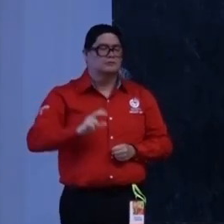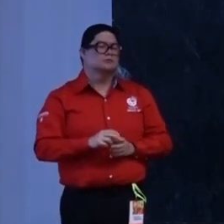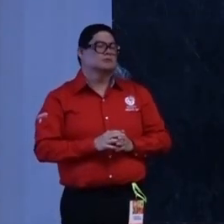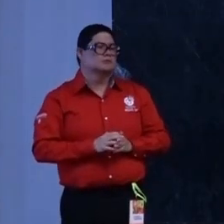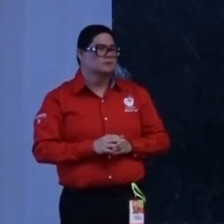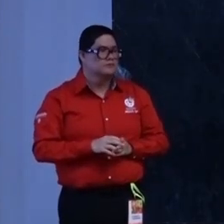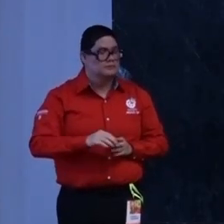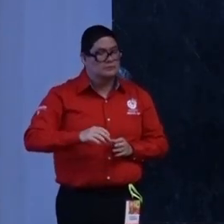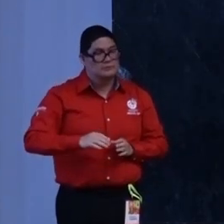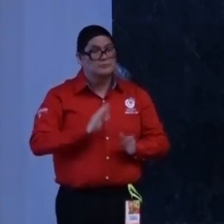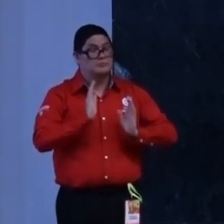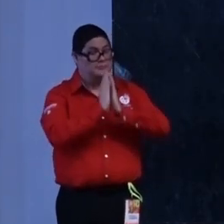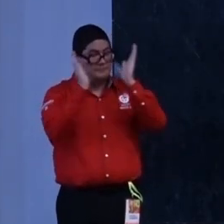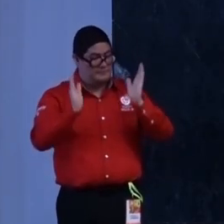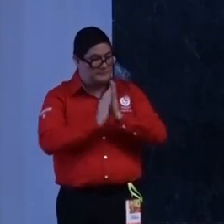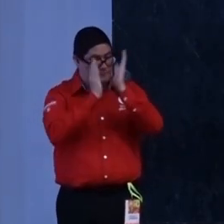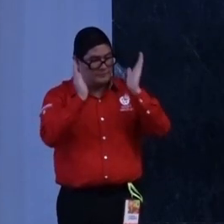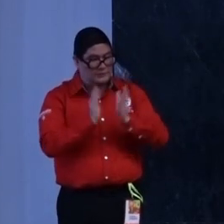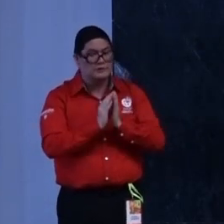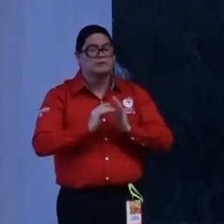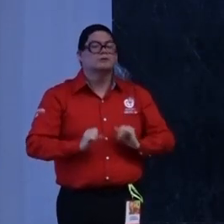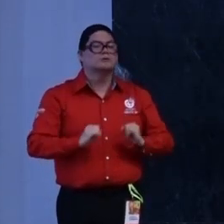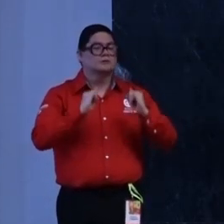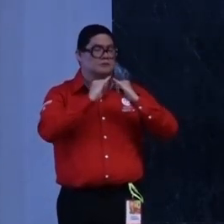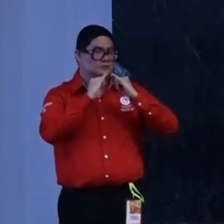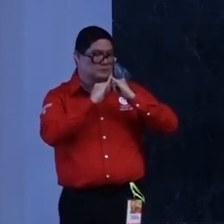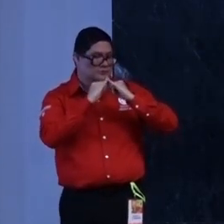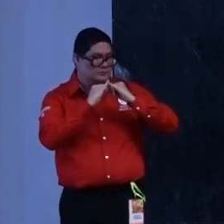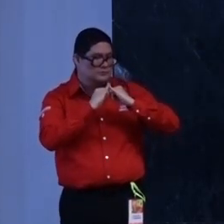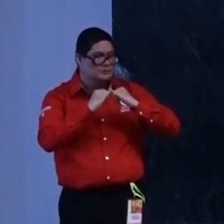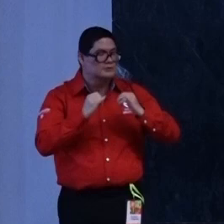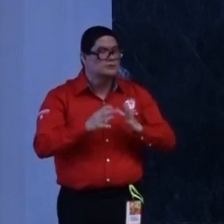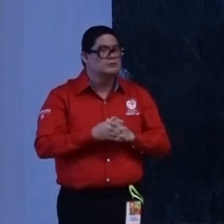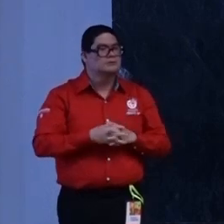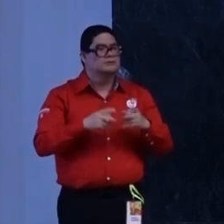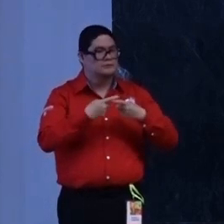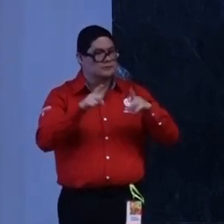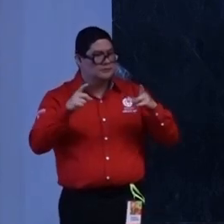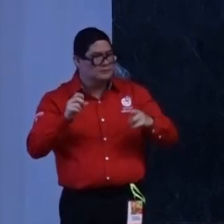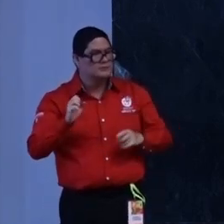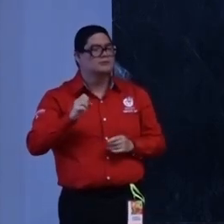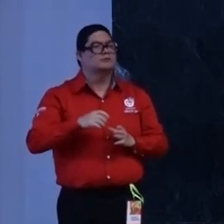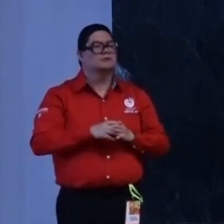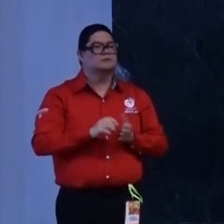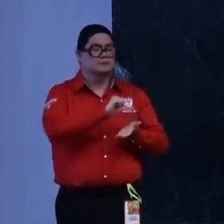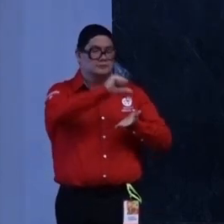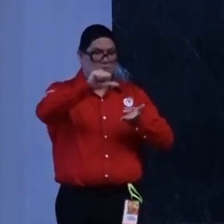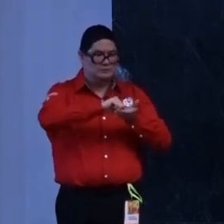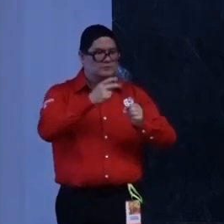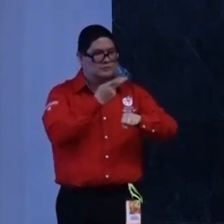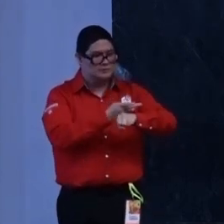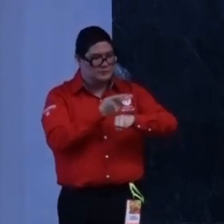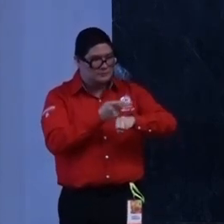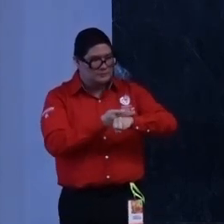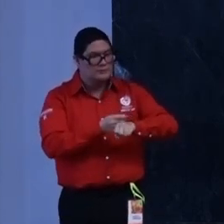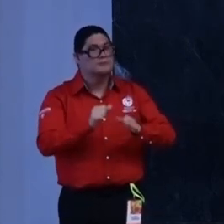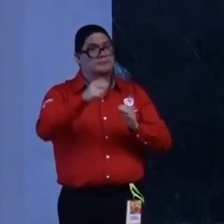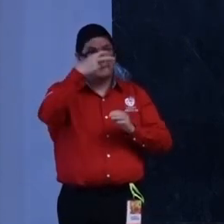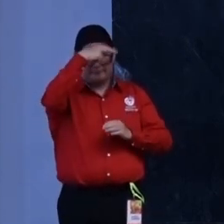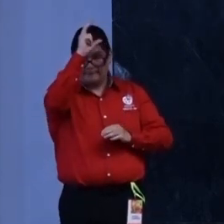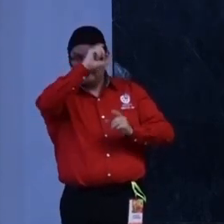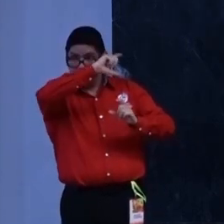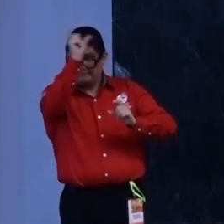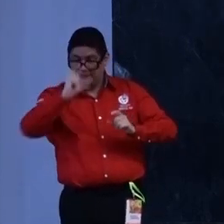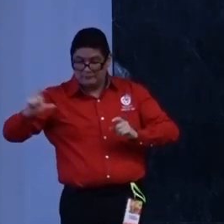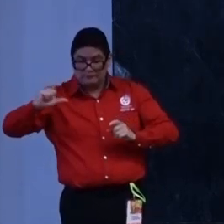y participar activamente en la fundación del Centro de Escritura Prepa Ibero, el primer centro de preparatoria en México y en toda